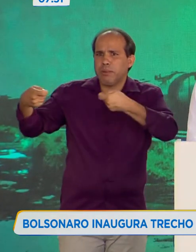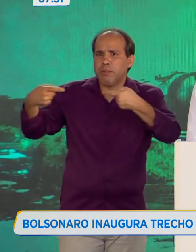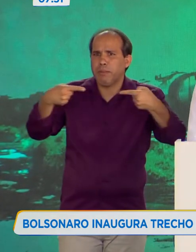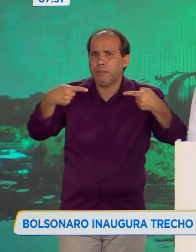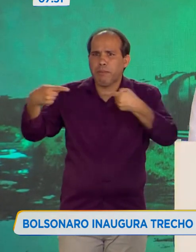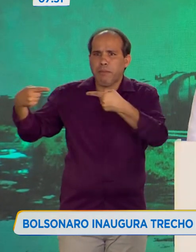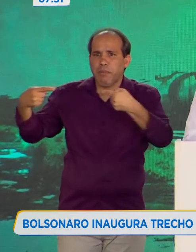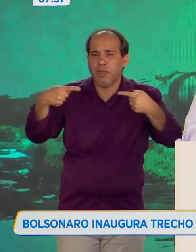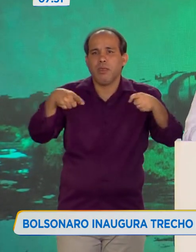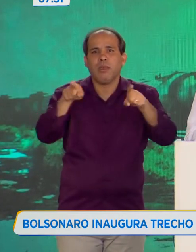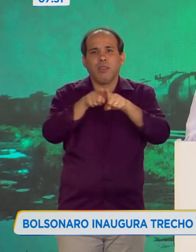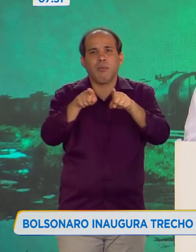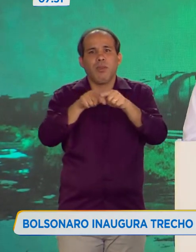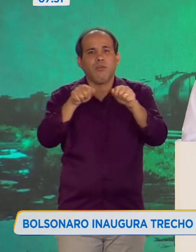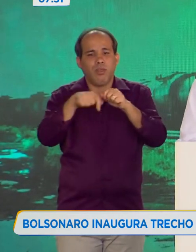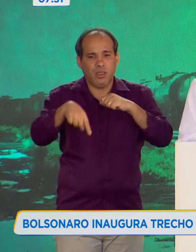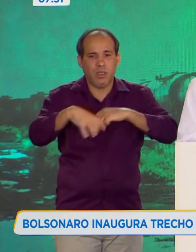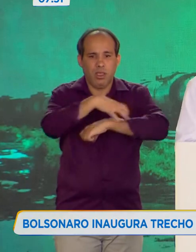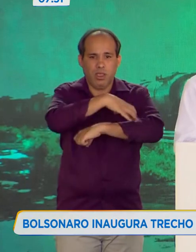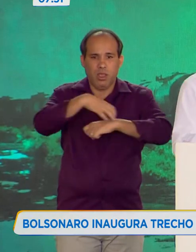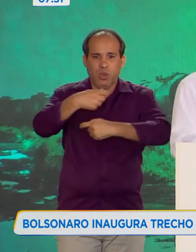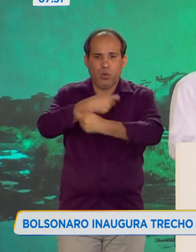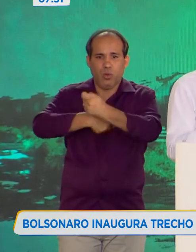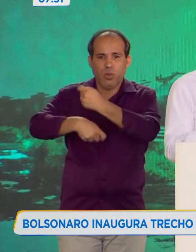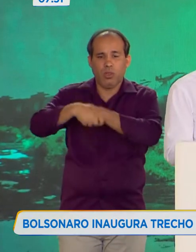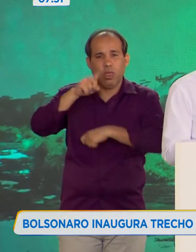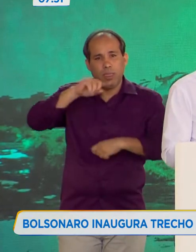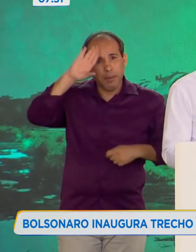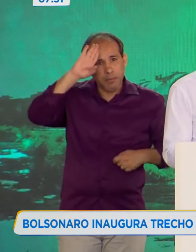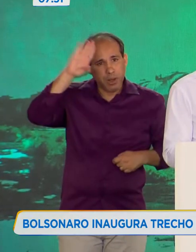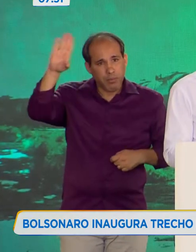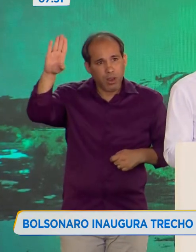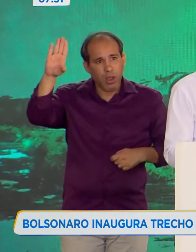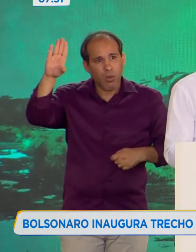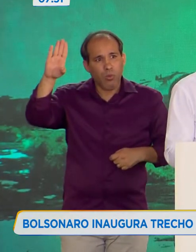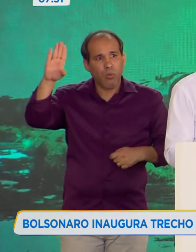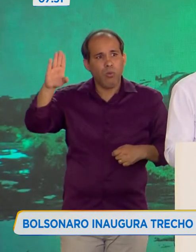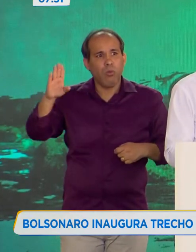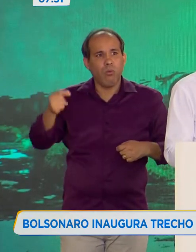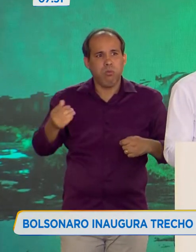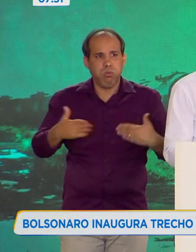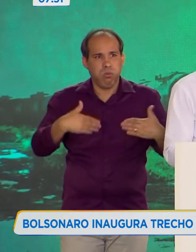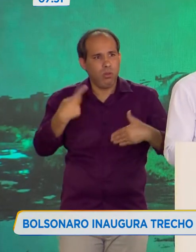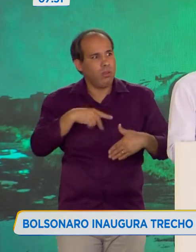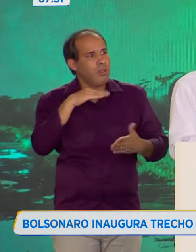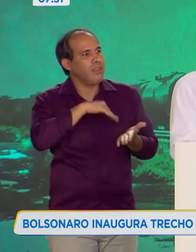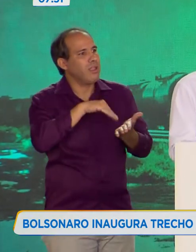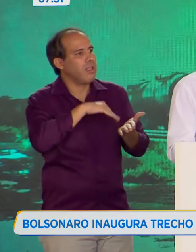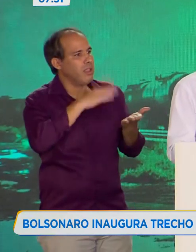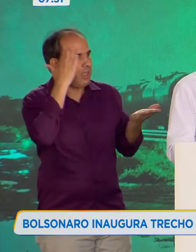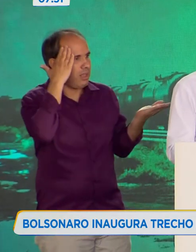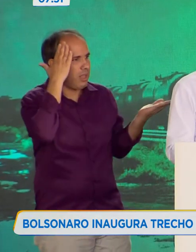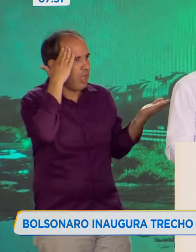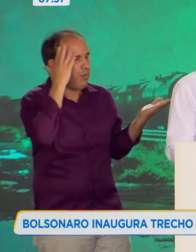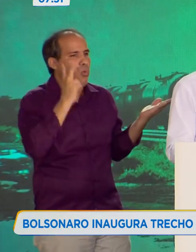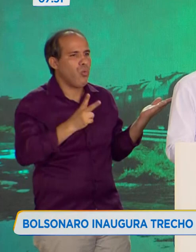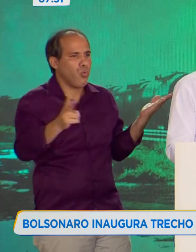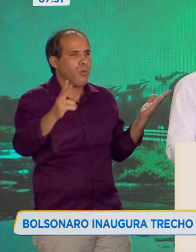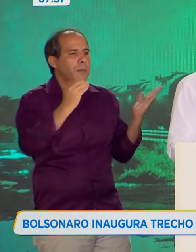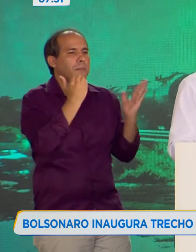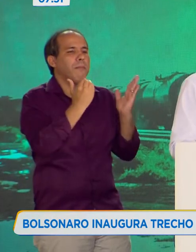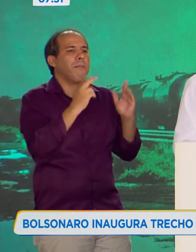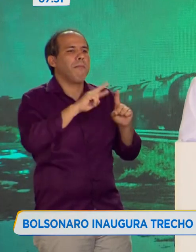e fazendo com que o agronegócio, que é uma das principais fontes nossa, secretária Cris Smith, continue fortalecendo